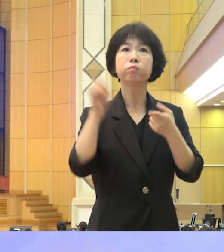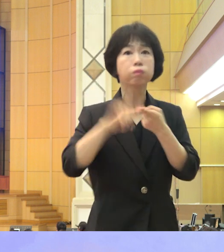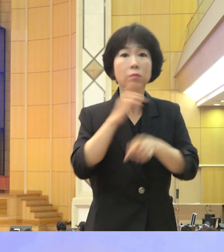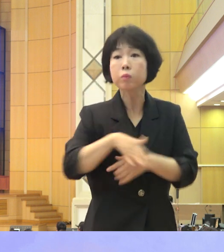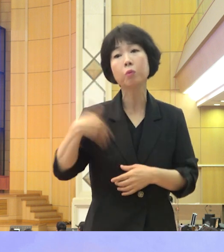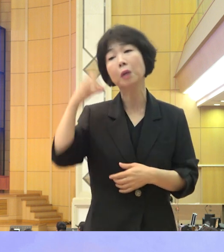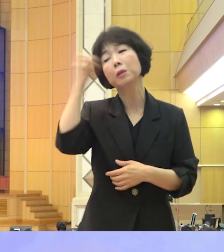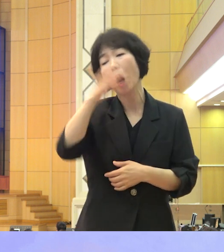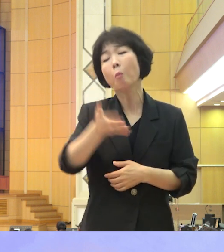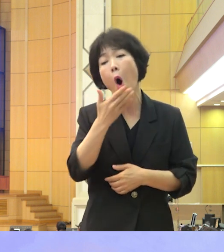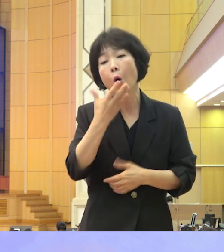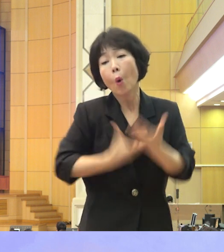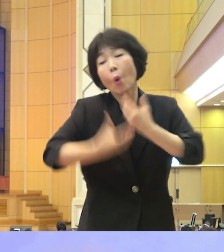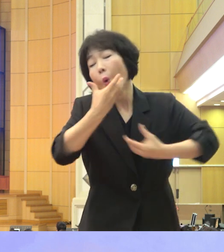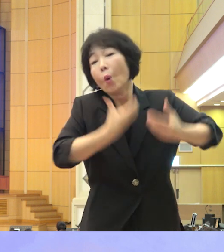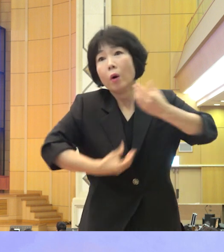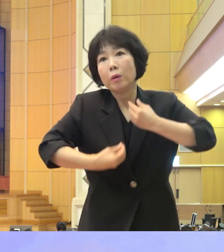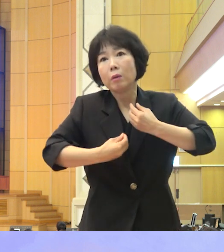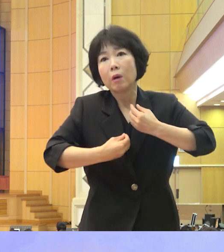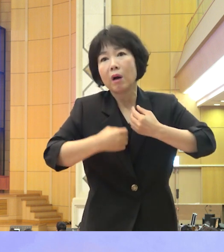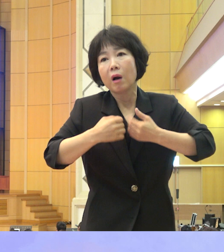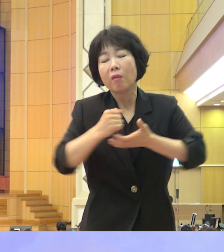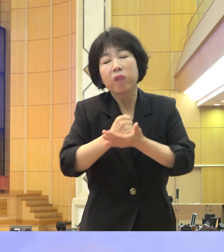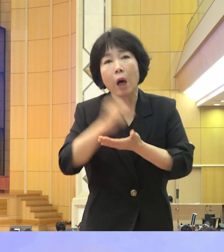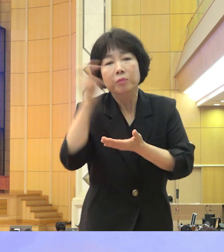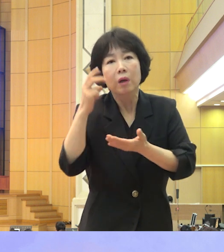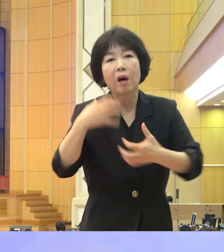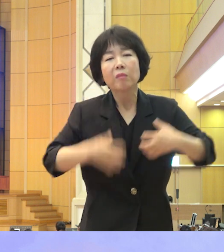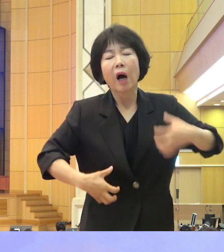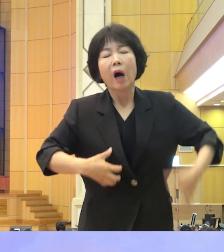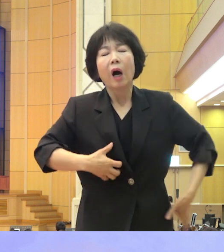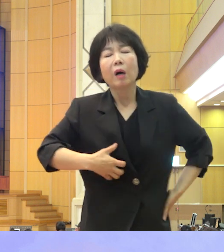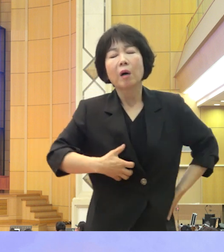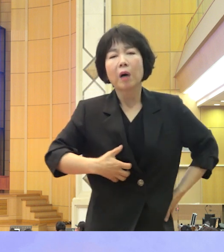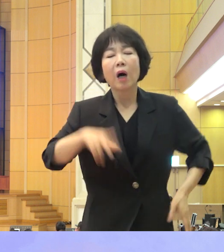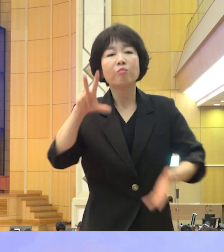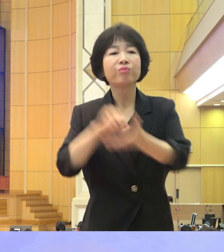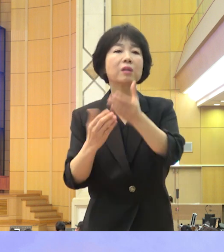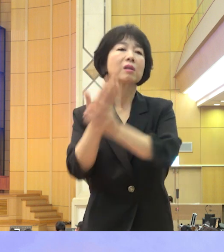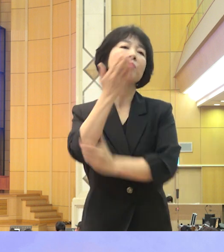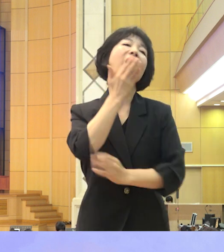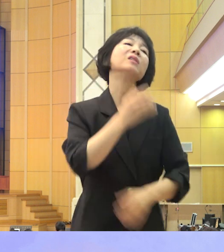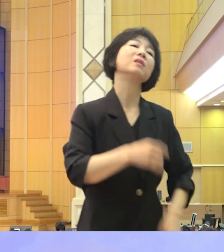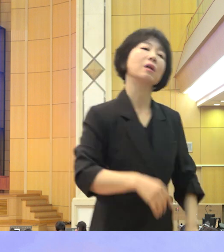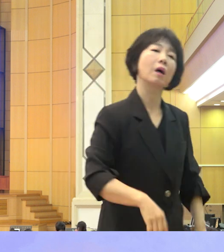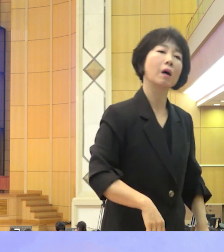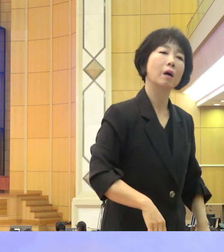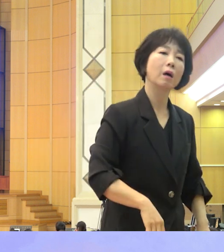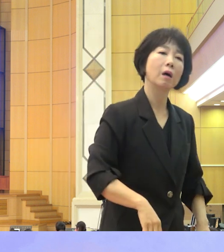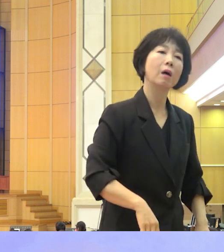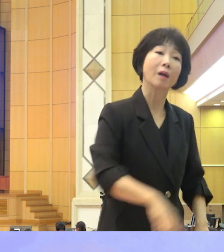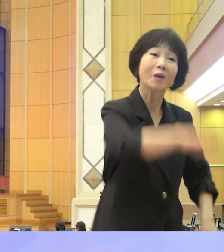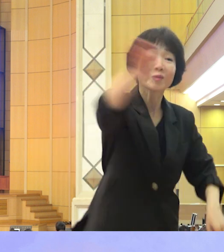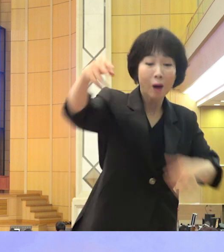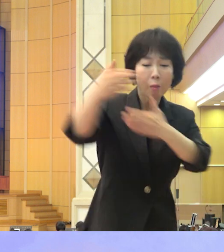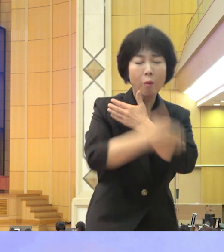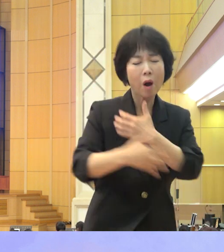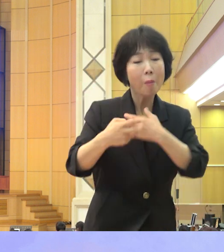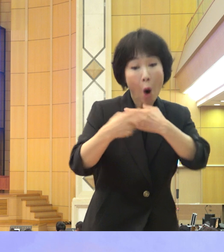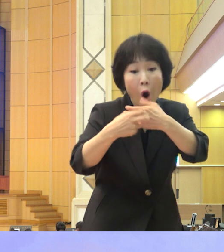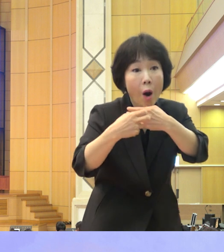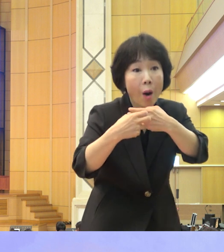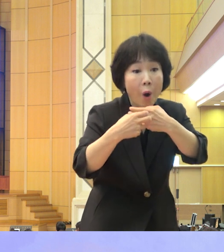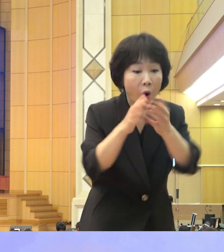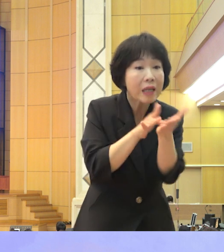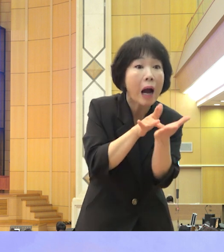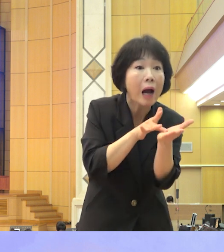순서도 잘 모른 채 먹으니까 그것이 문제가 된다는 것입니다. 약도 병원에서 약을 지어주면요,